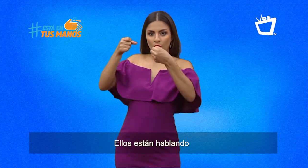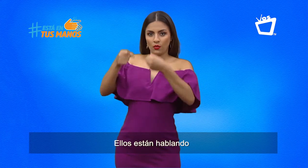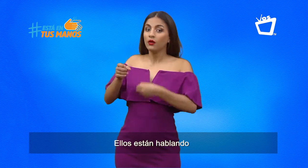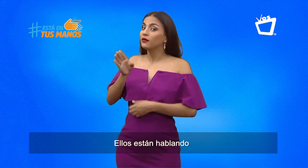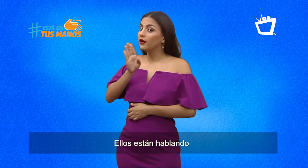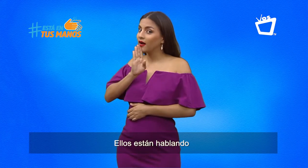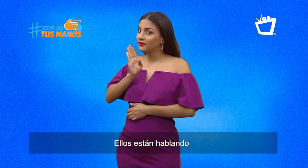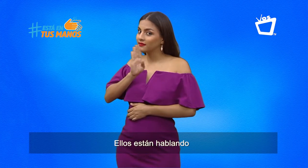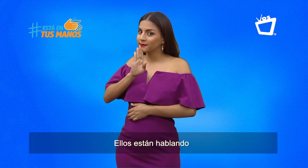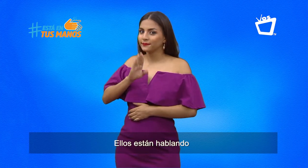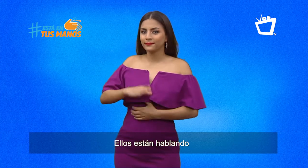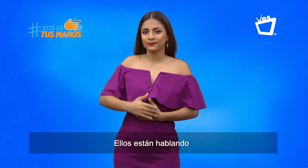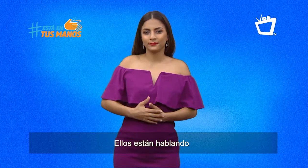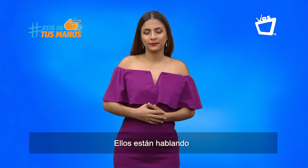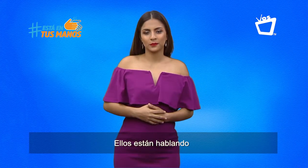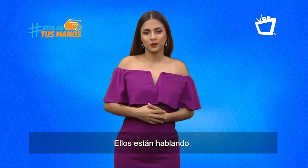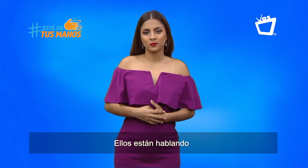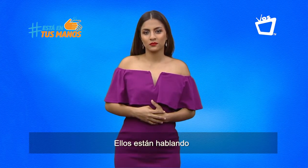ellos están hablando